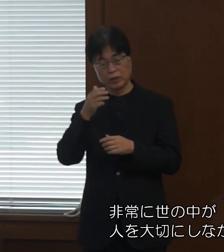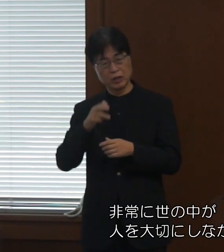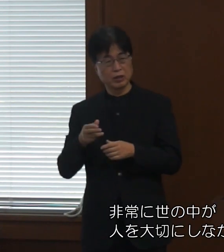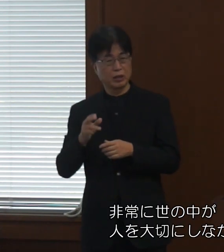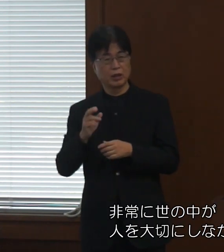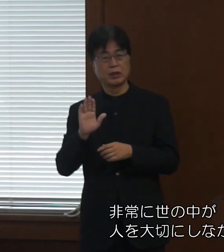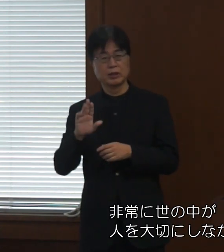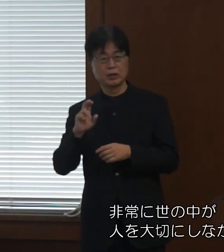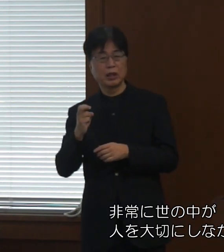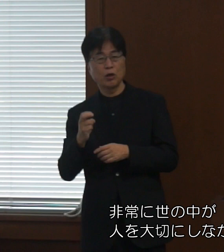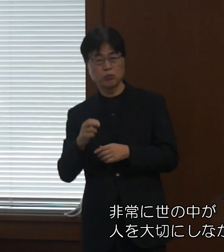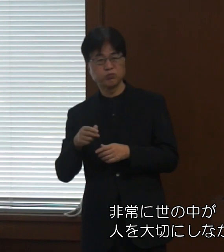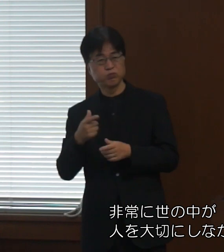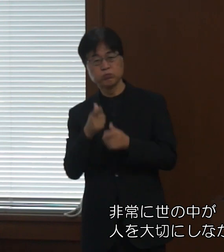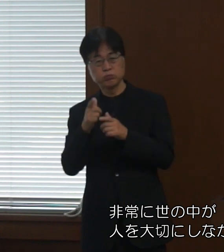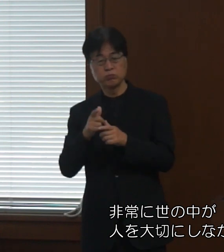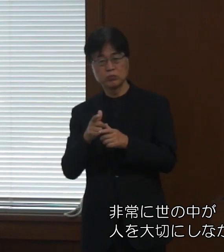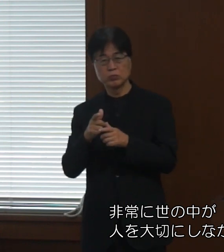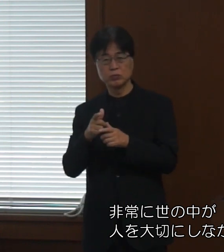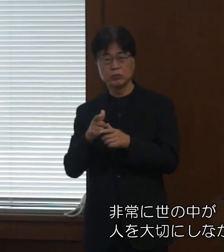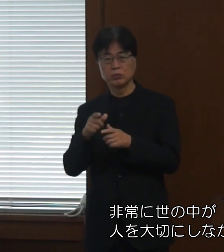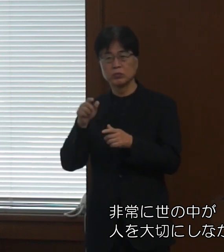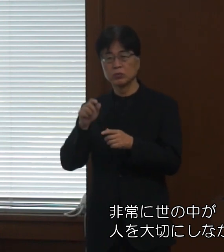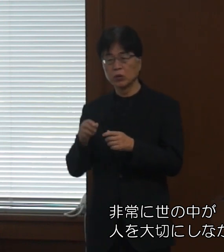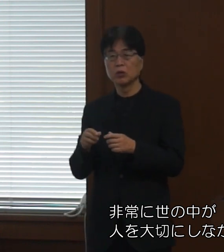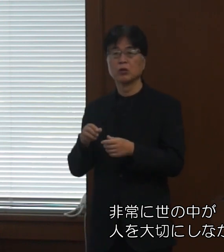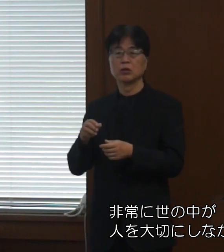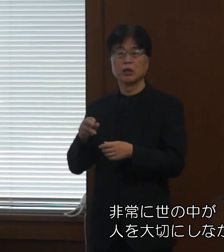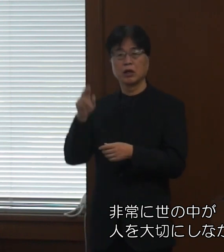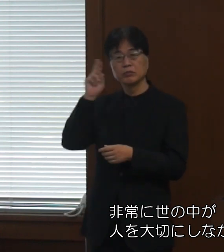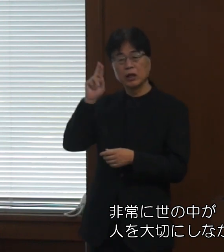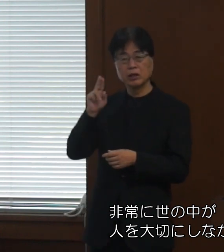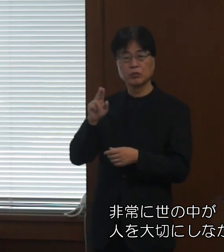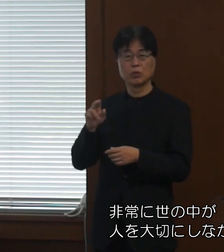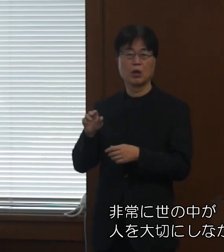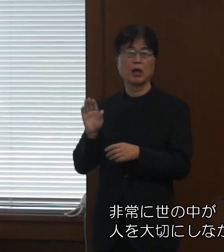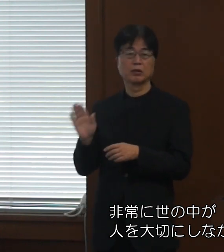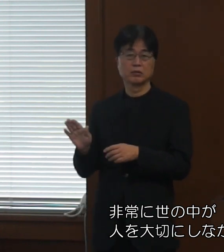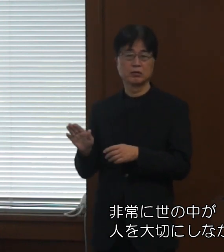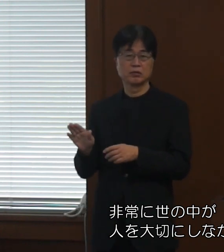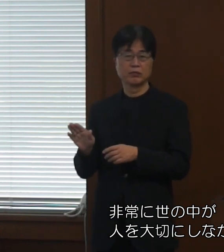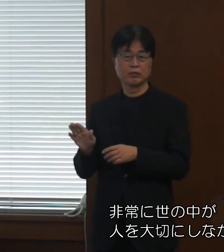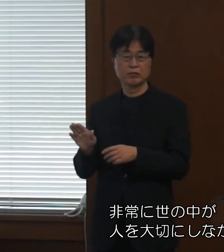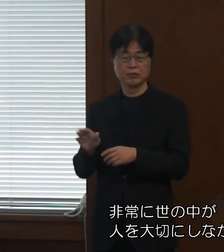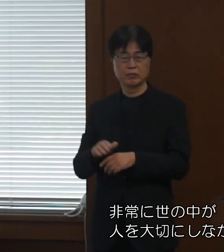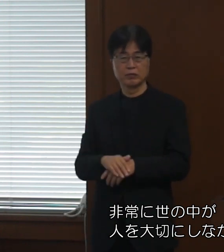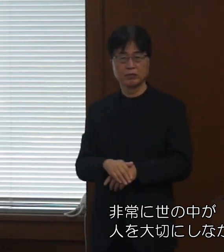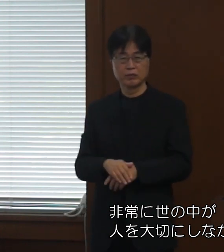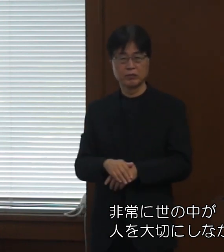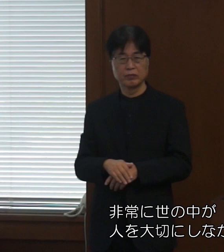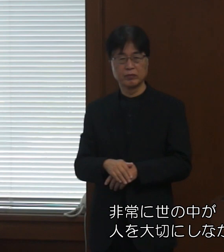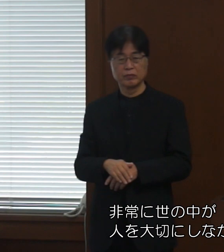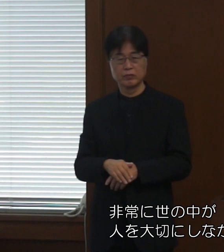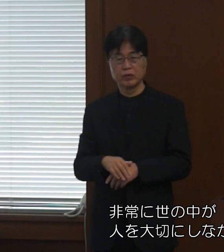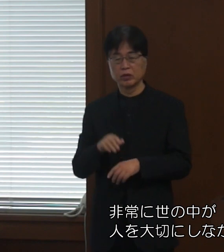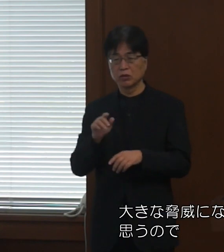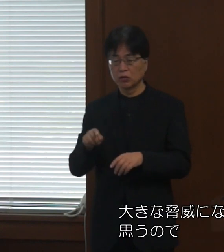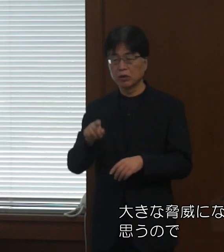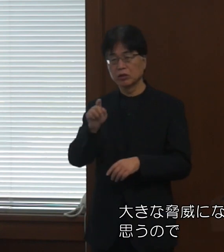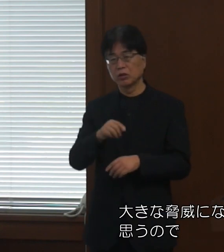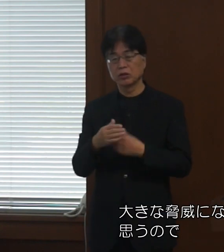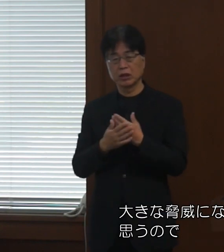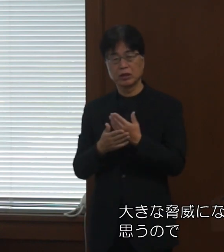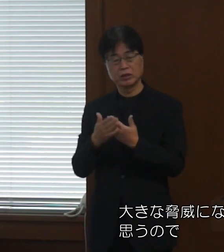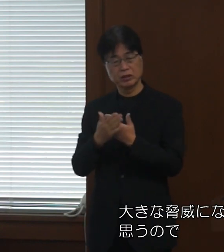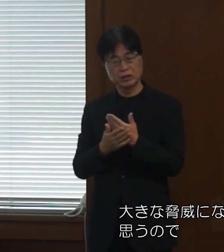非常にこの世の中が人を大切にしながら進んでいくという中で